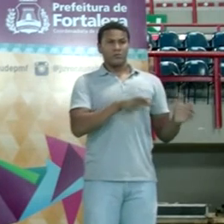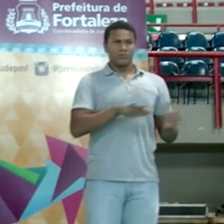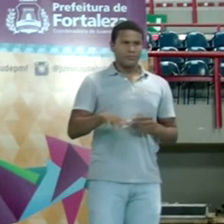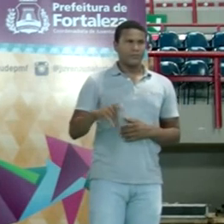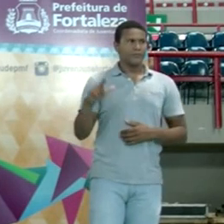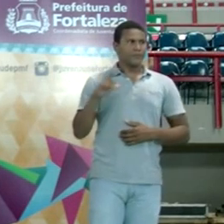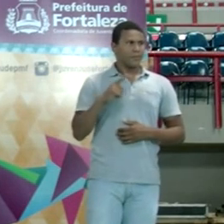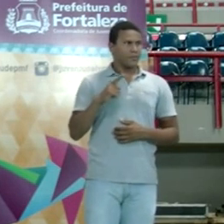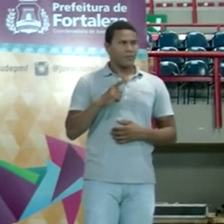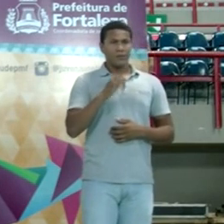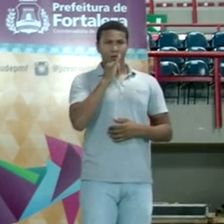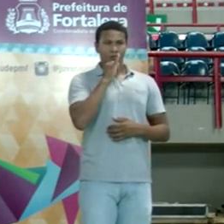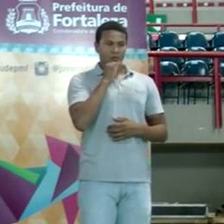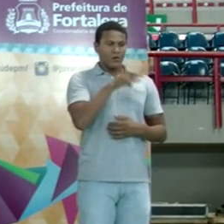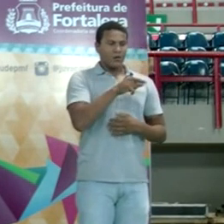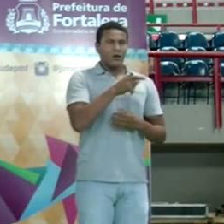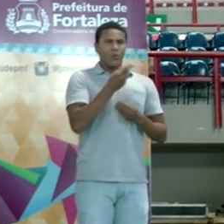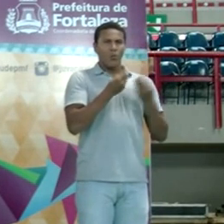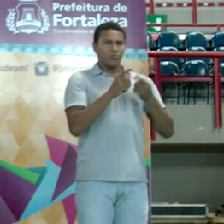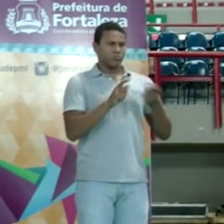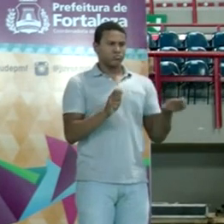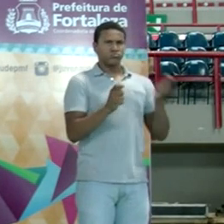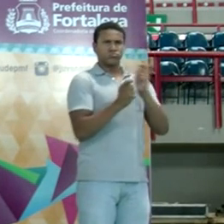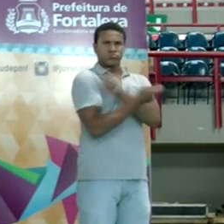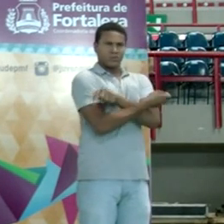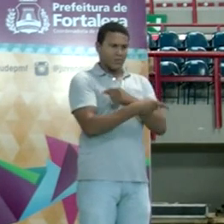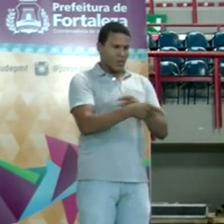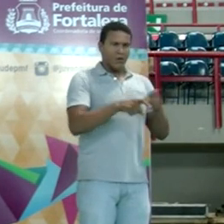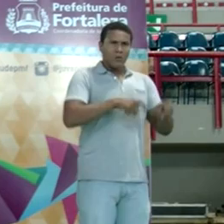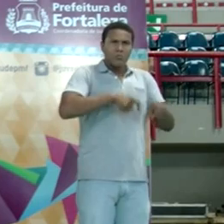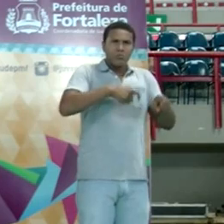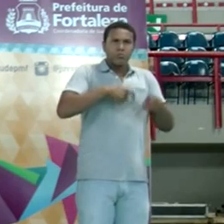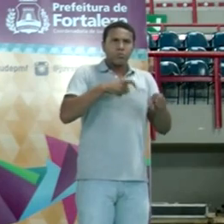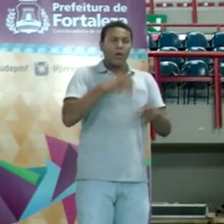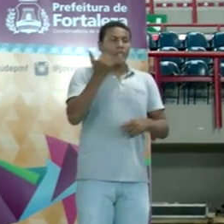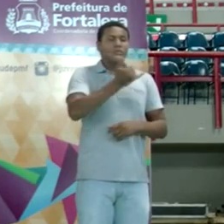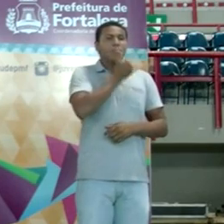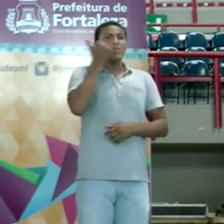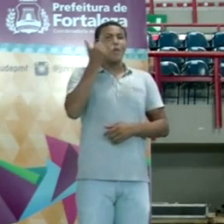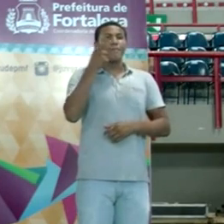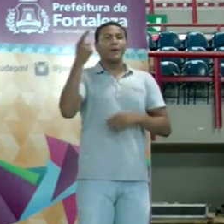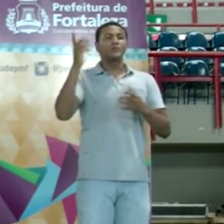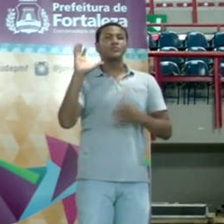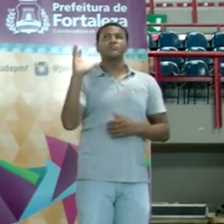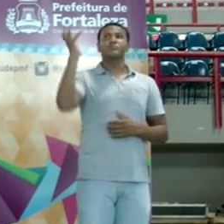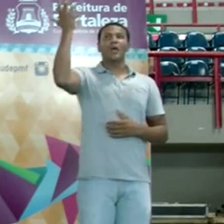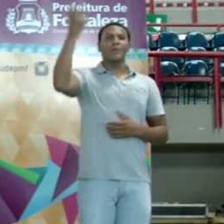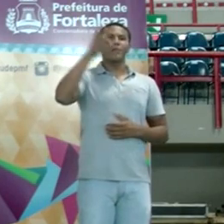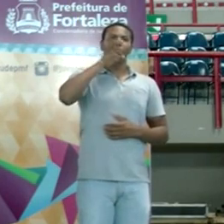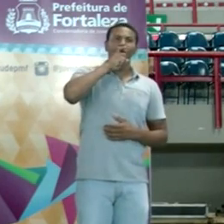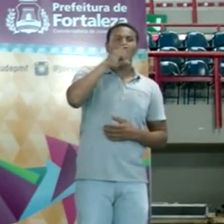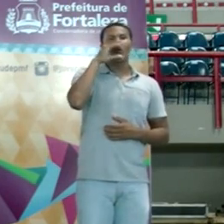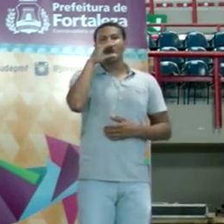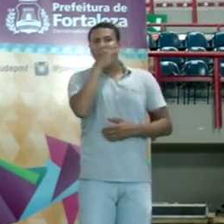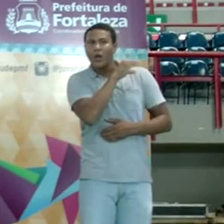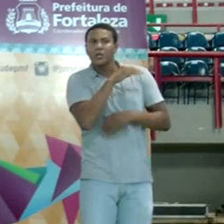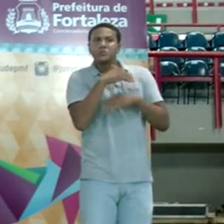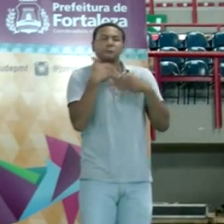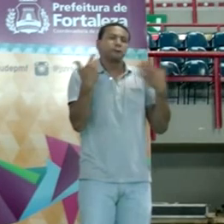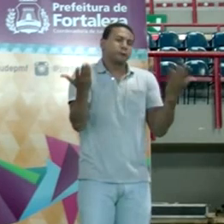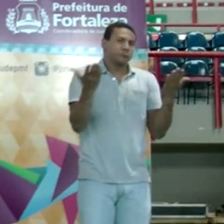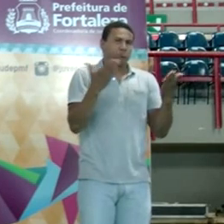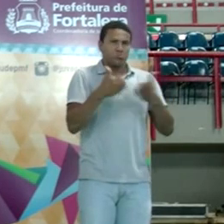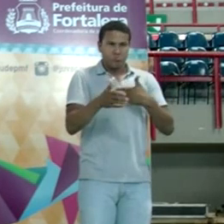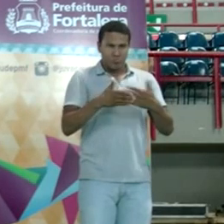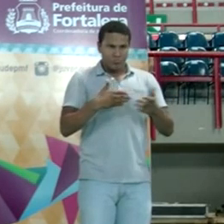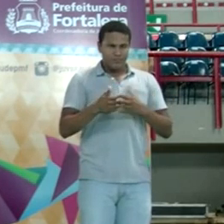pela adaptação do cultivo a diferentes condições climáticas. Uma coisa legal aqui no Brasil com essa história do biodiesel é que a gente